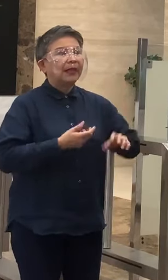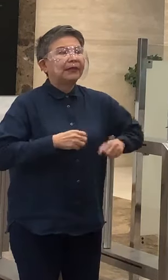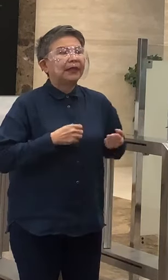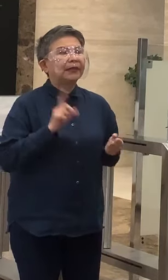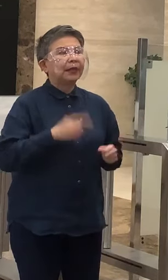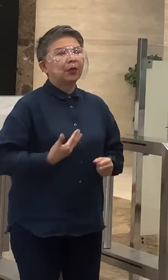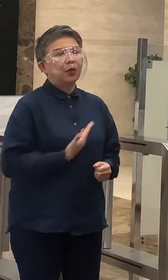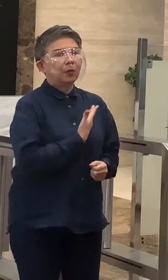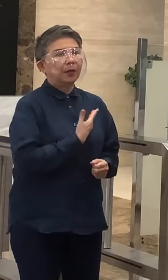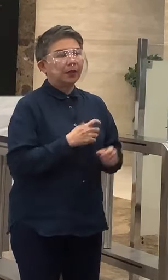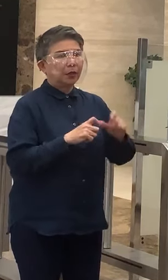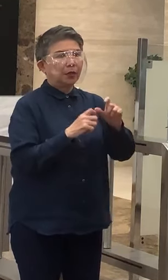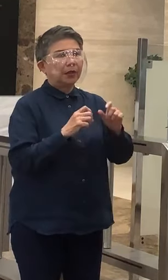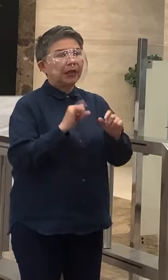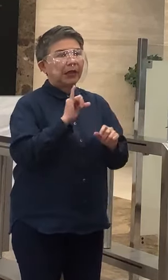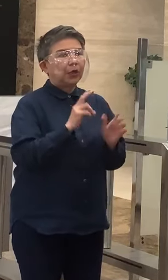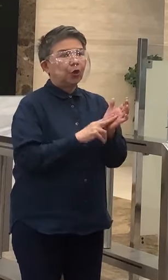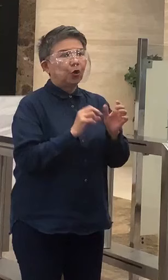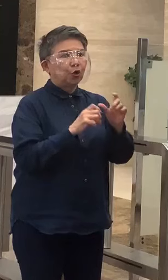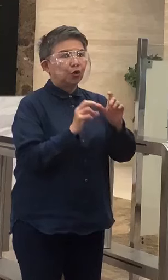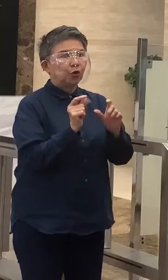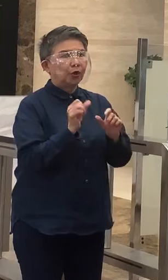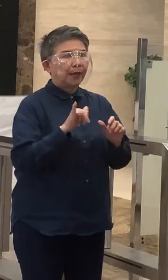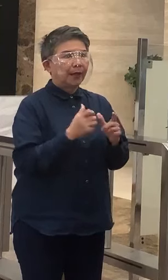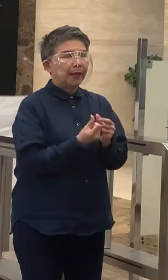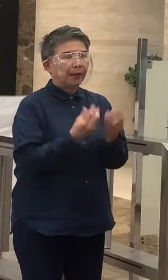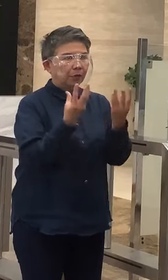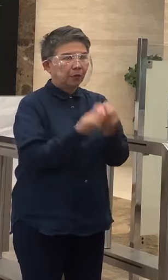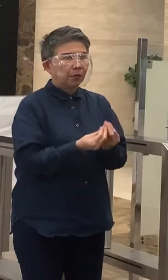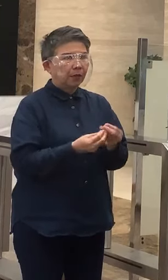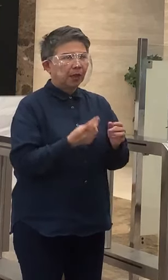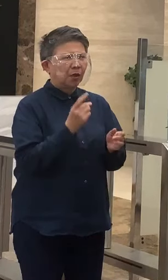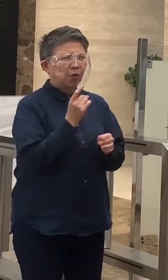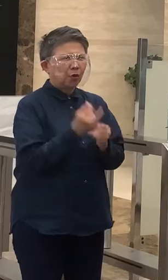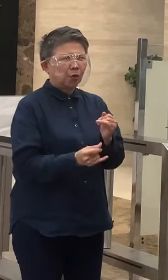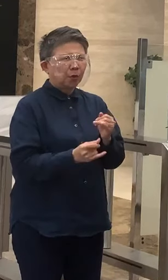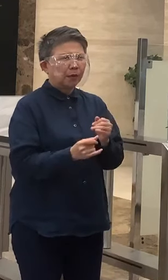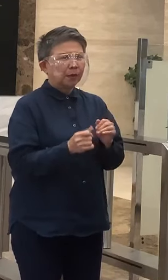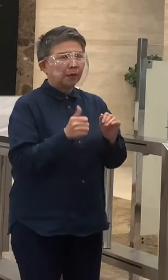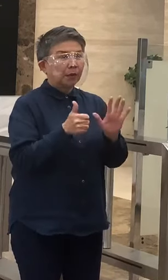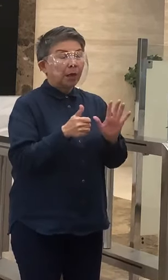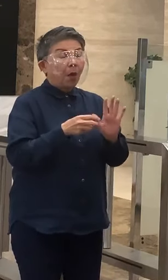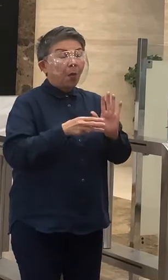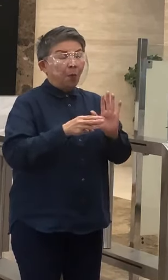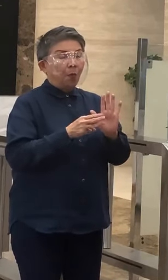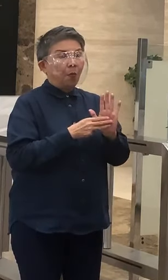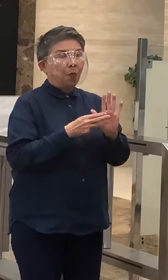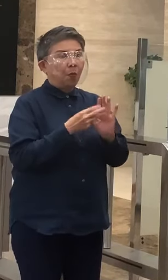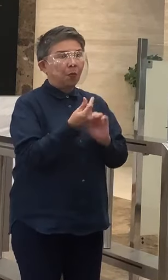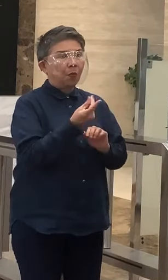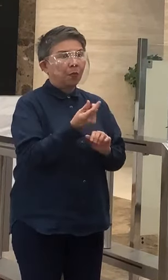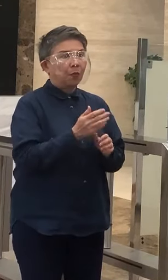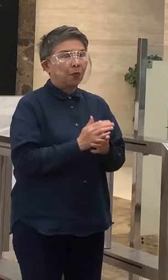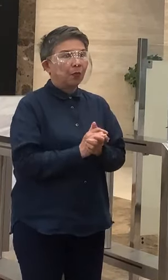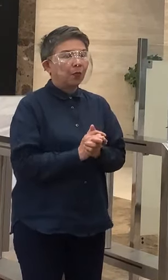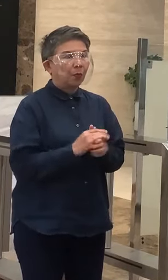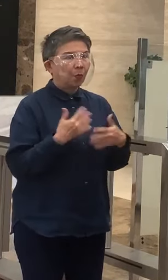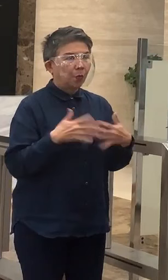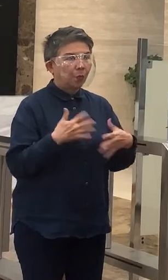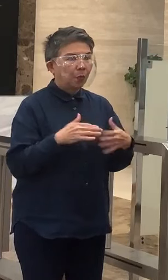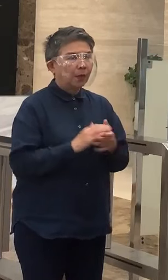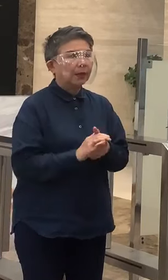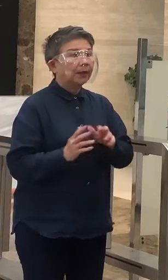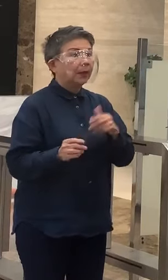korban indosurya dengan total kerugian 6 milyar rupiah Hai